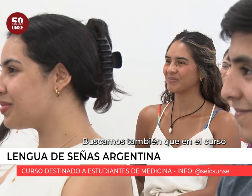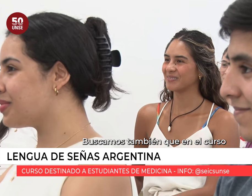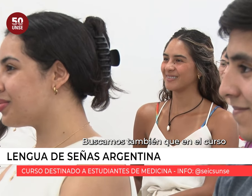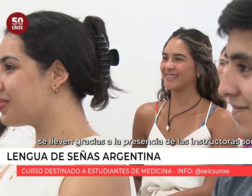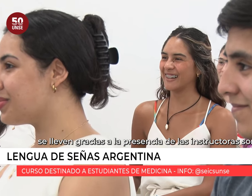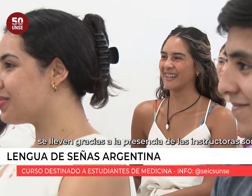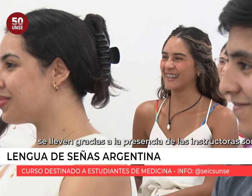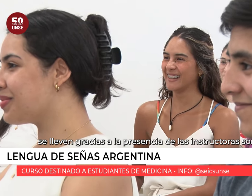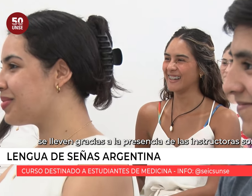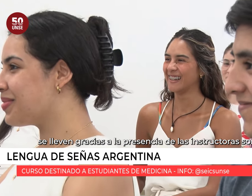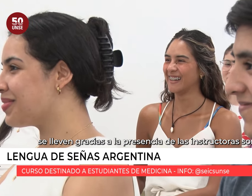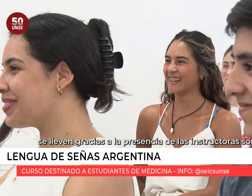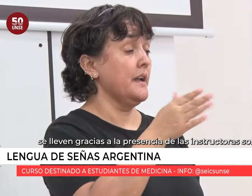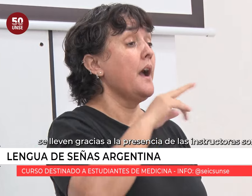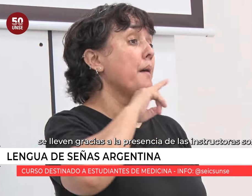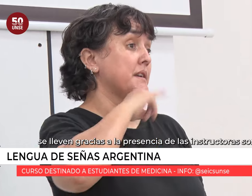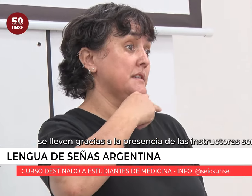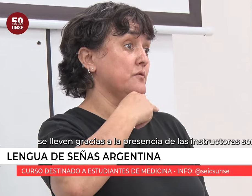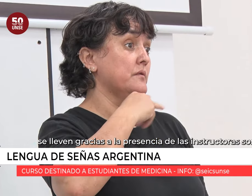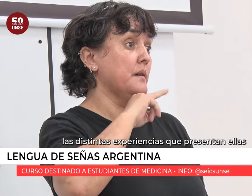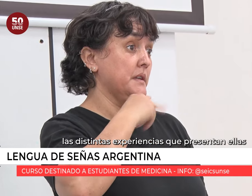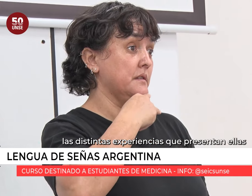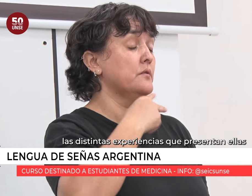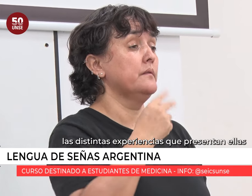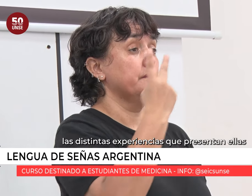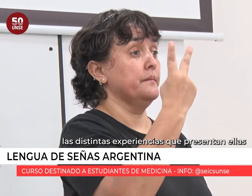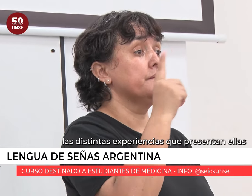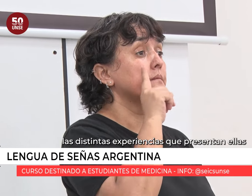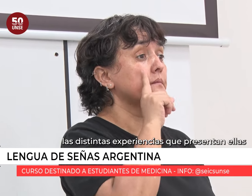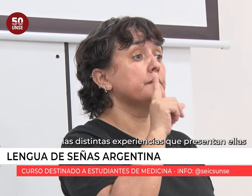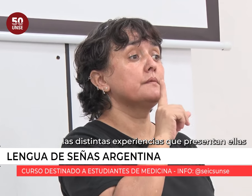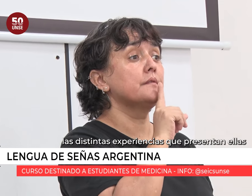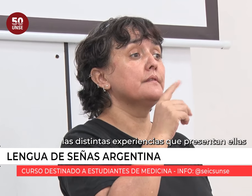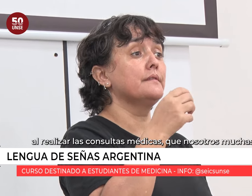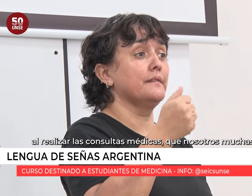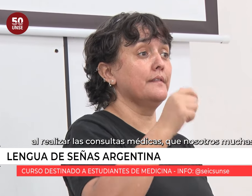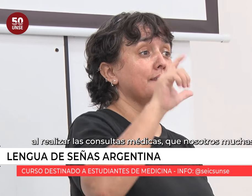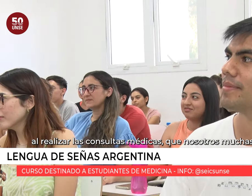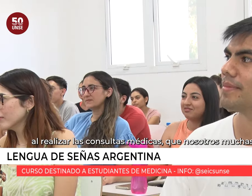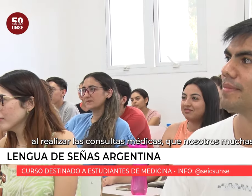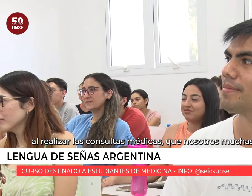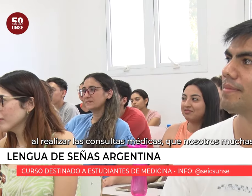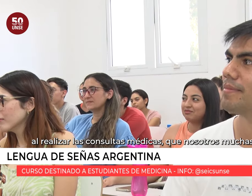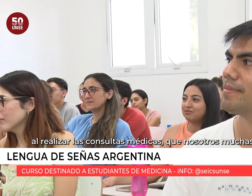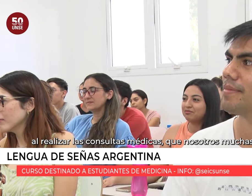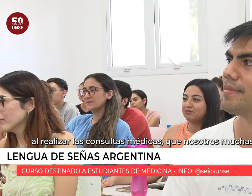curso se lleven, gracias a la presencia de las instructoras sordas, las distintas experiencias que presentan ellas al realizar las consultas médicas, que nosotros muchas veces